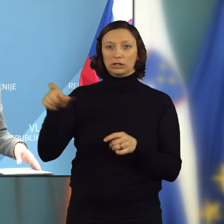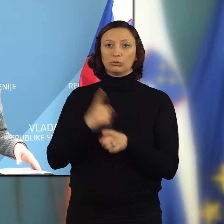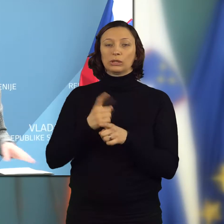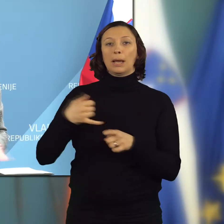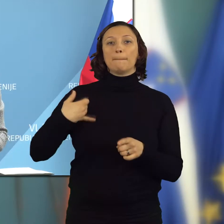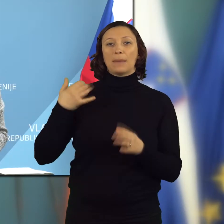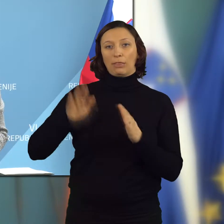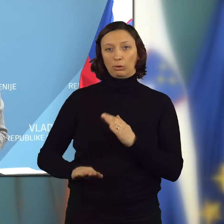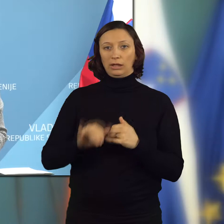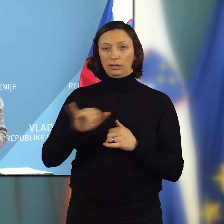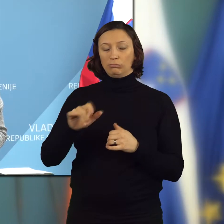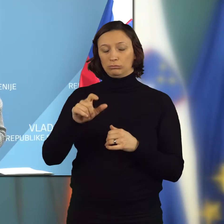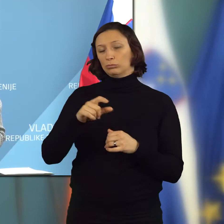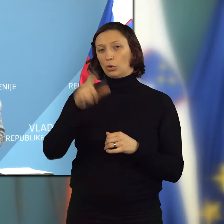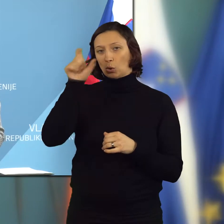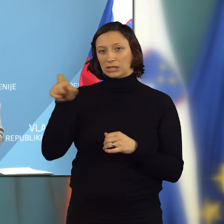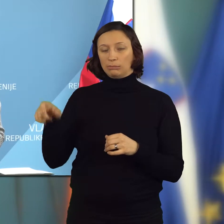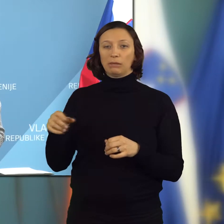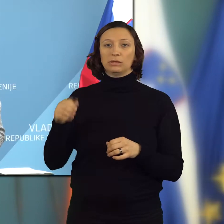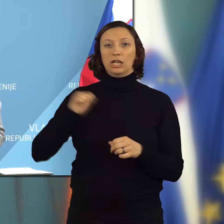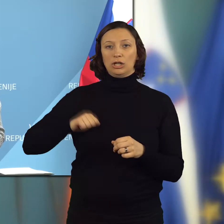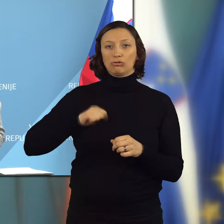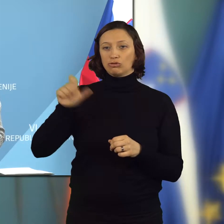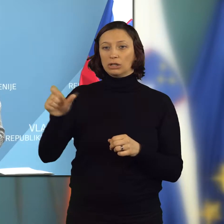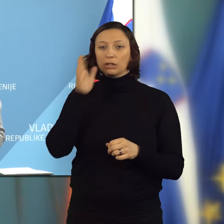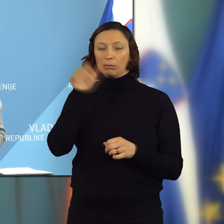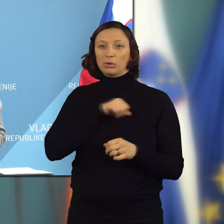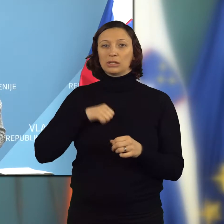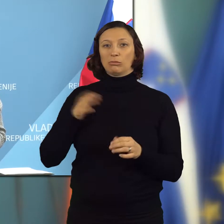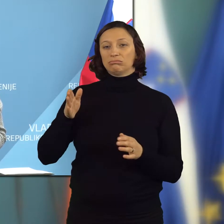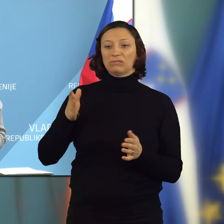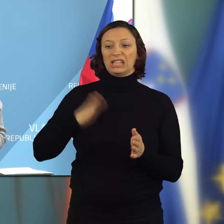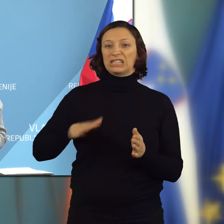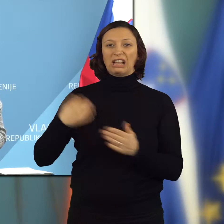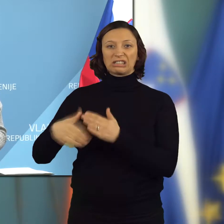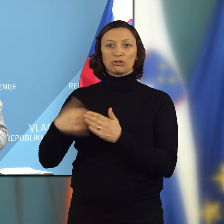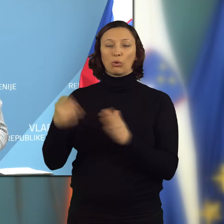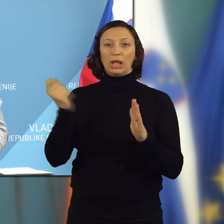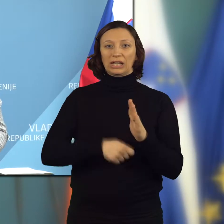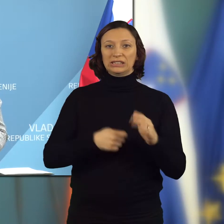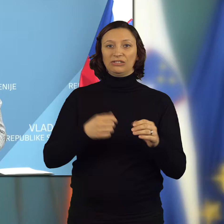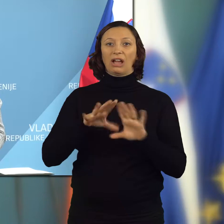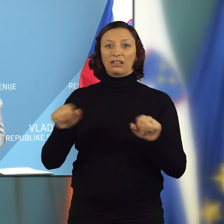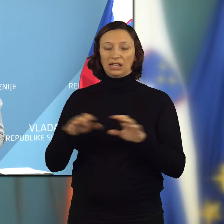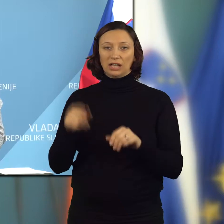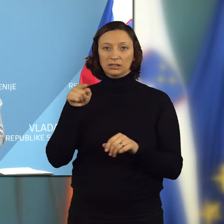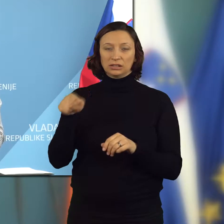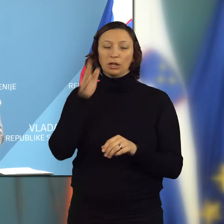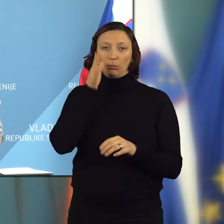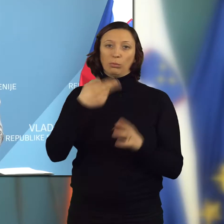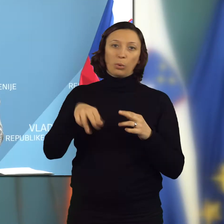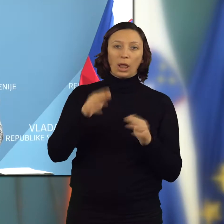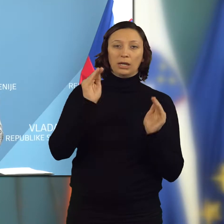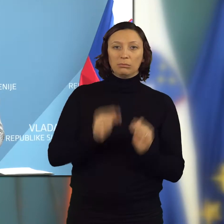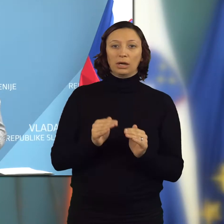tudi mladoletnim osebam. Žrtev ne bodo več zgolj nekakšna kolateralna škoda kaznivega dejanja, s katero se bolj